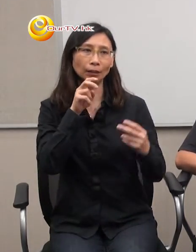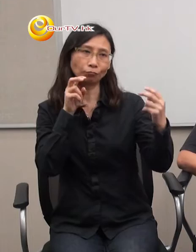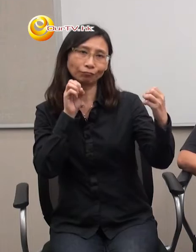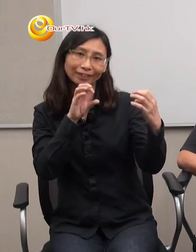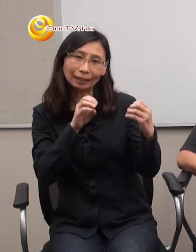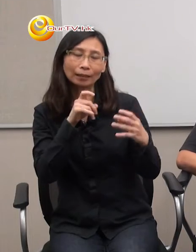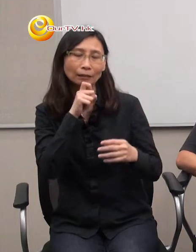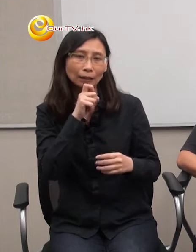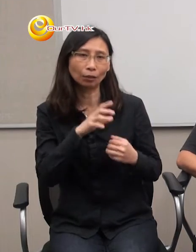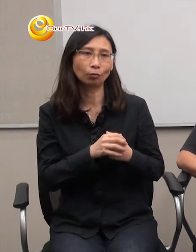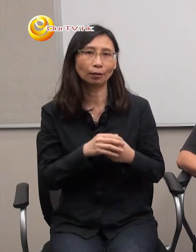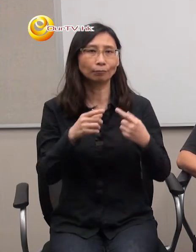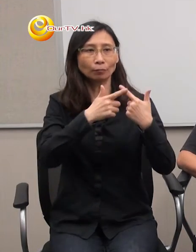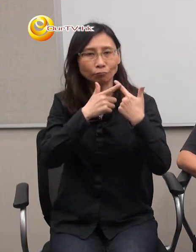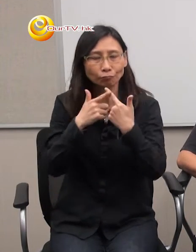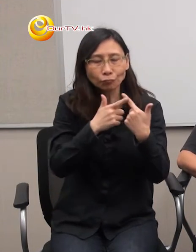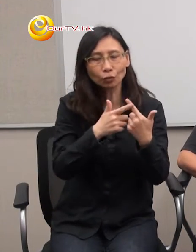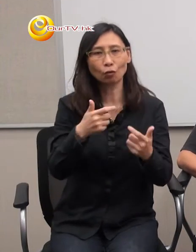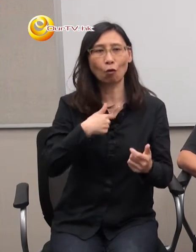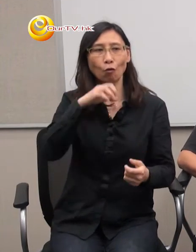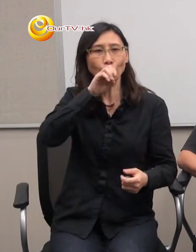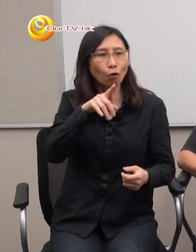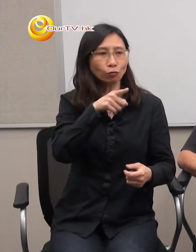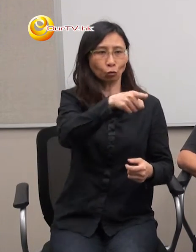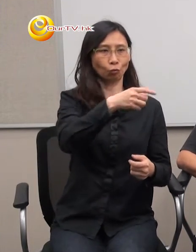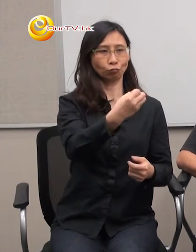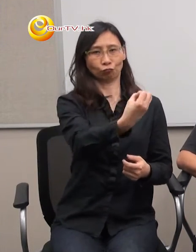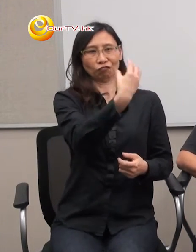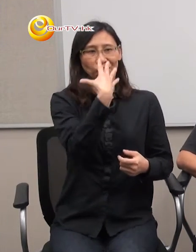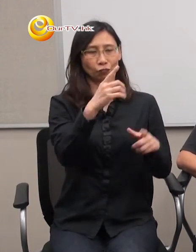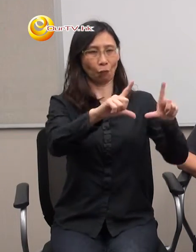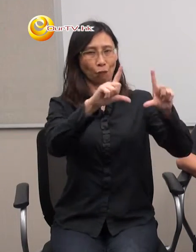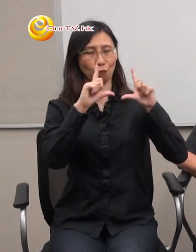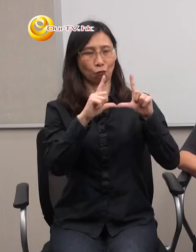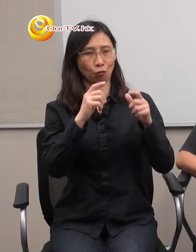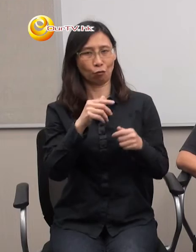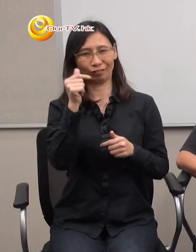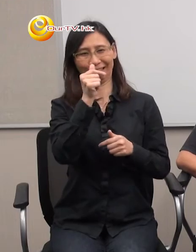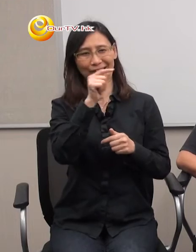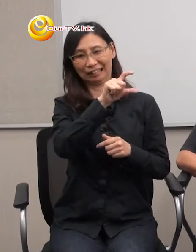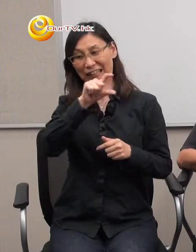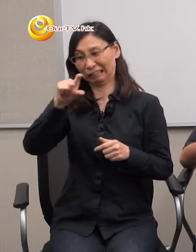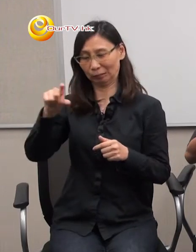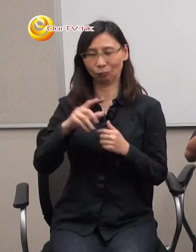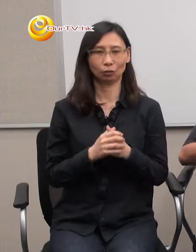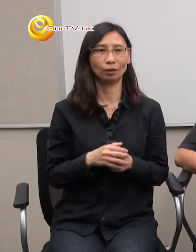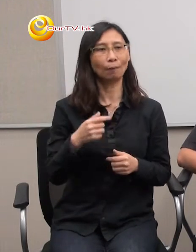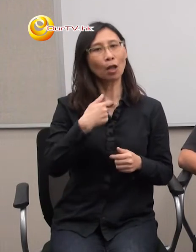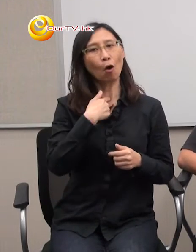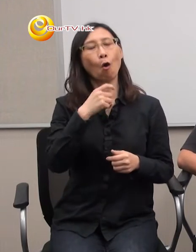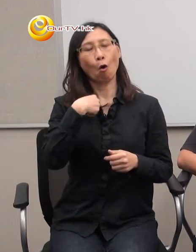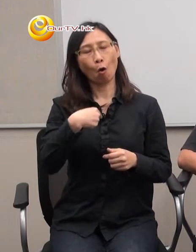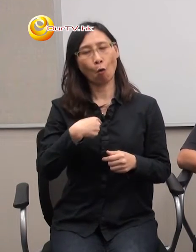辯論嘅。咁當然個辯論係我講一句，佢講十句嗰只啦。 一言九鼎。 咁佢都俾我講曬